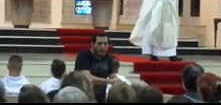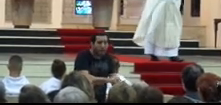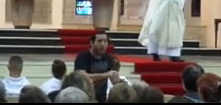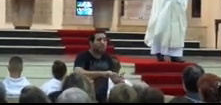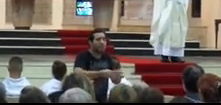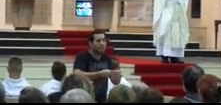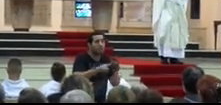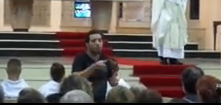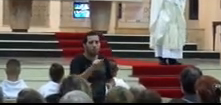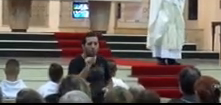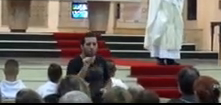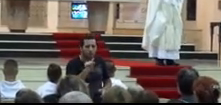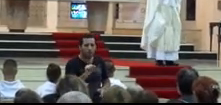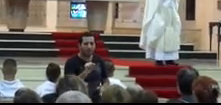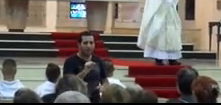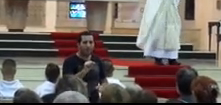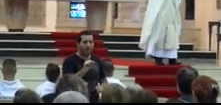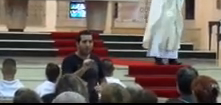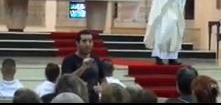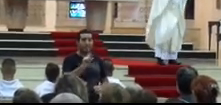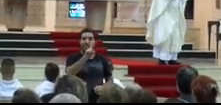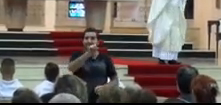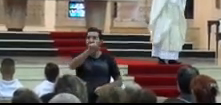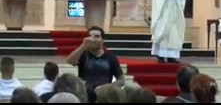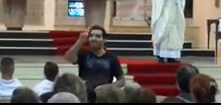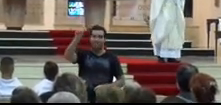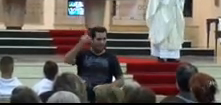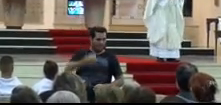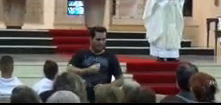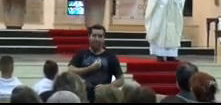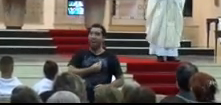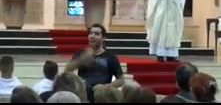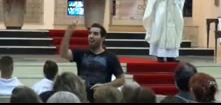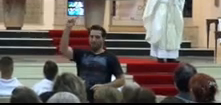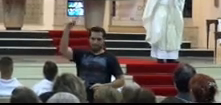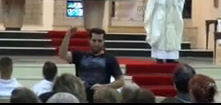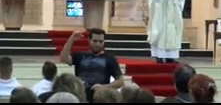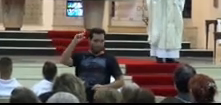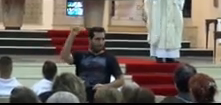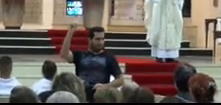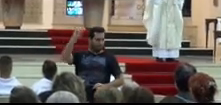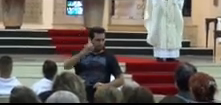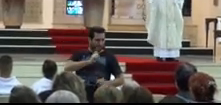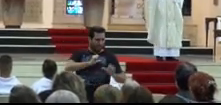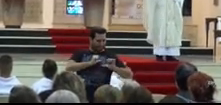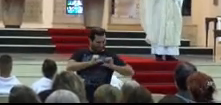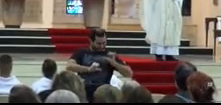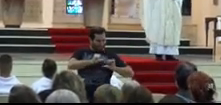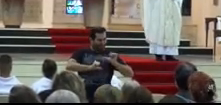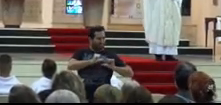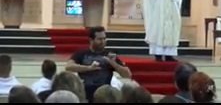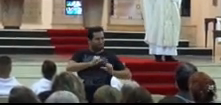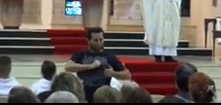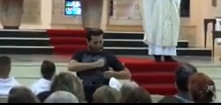a tua vida. Tire de teu coração aquilo que preciso